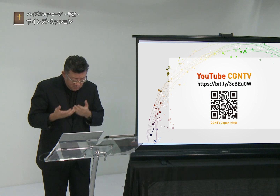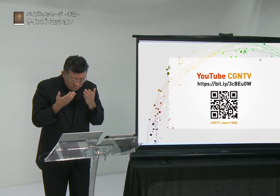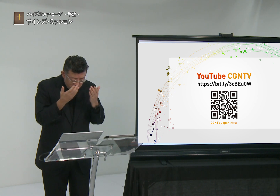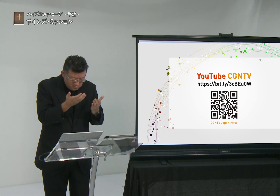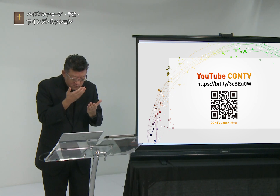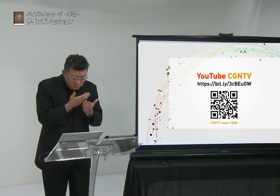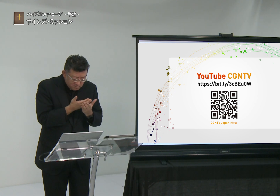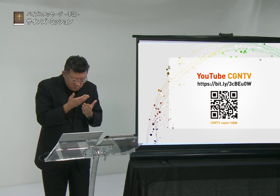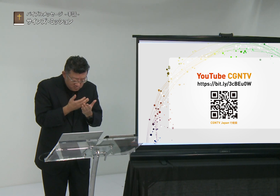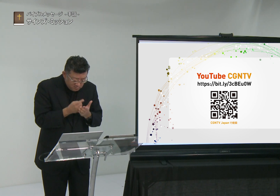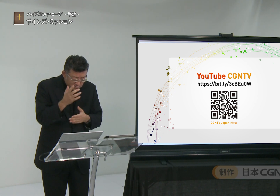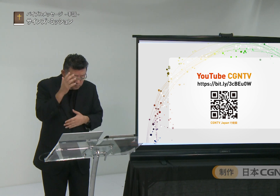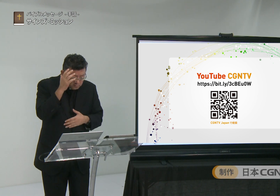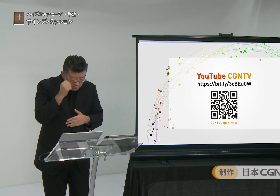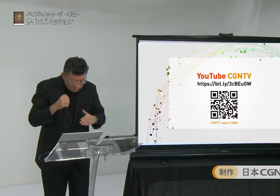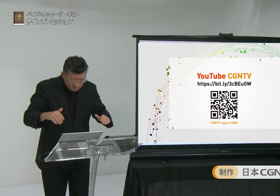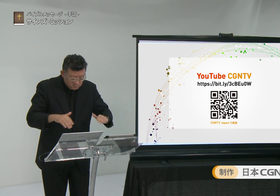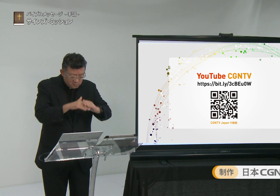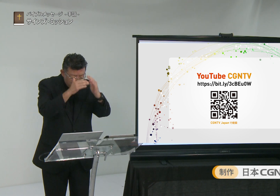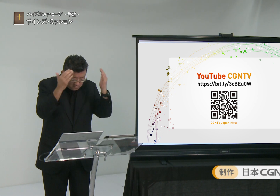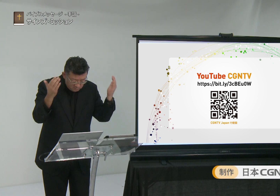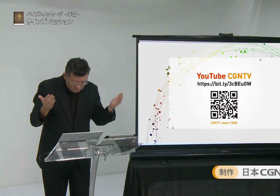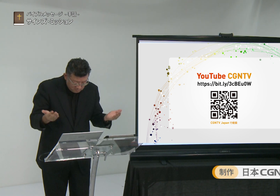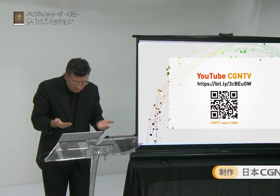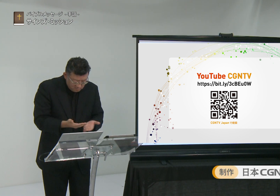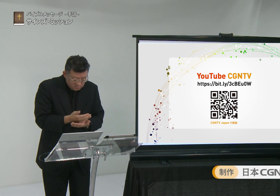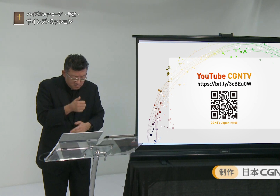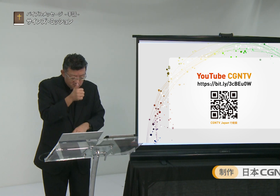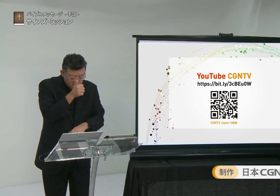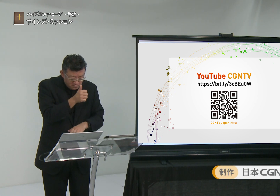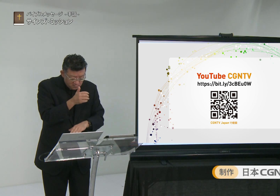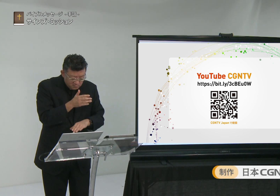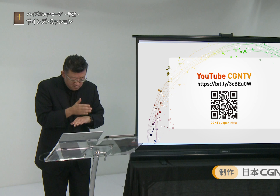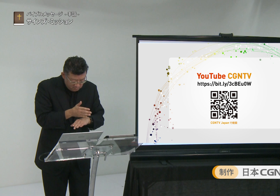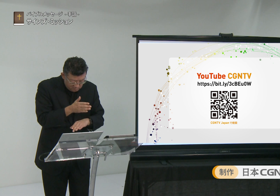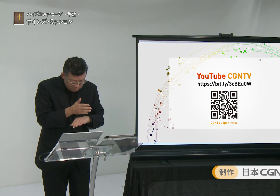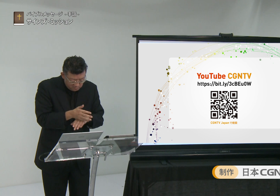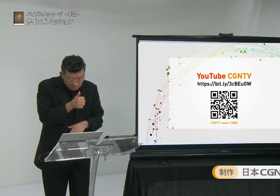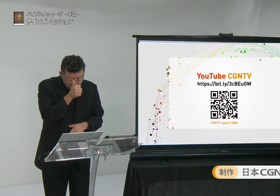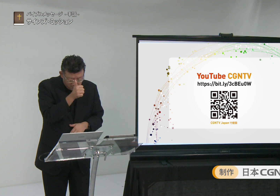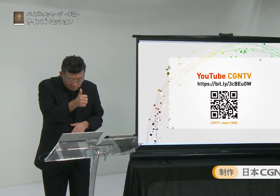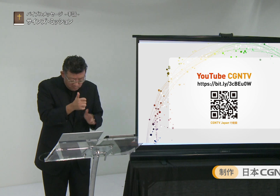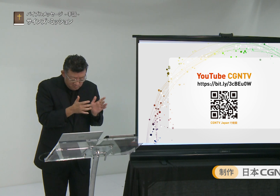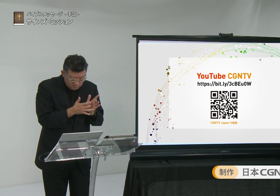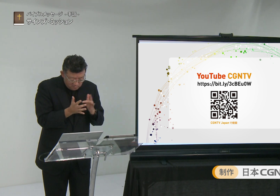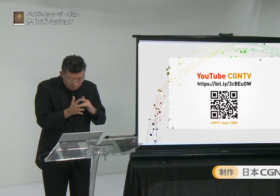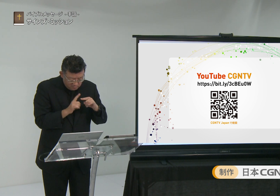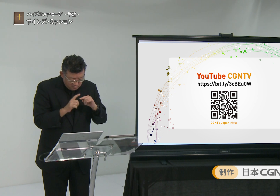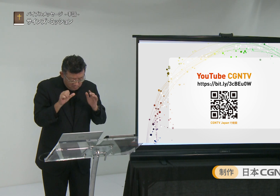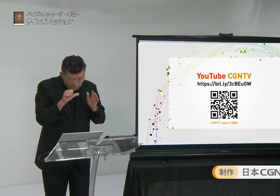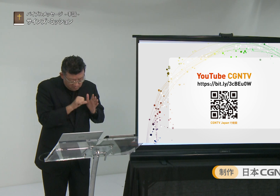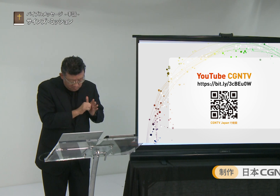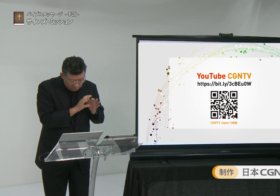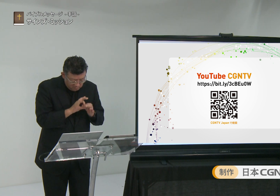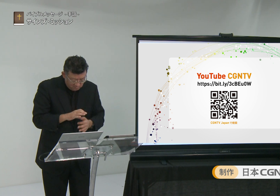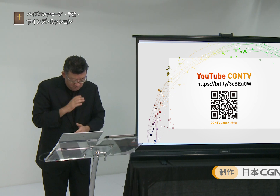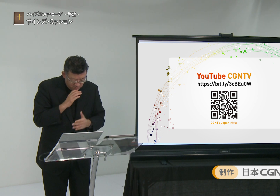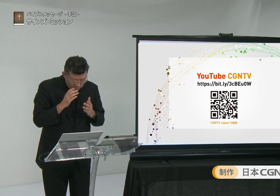ように祝福してくださいすべてに感謝してイエスキリストの皆によっ